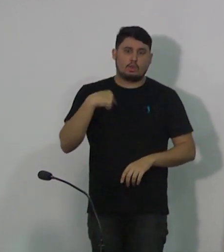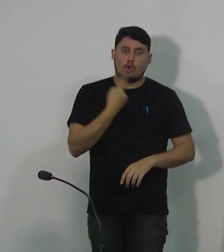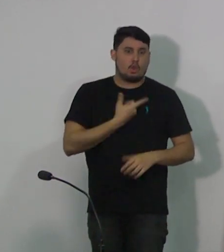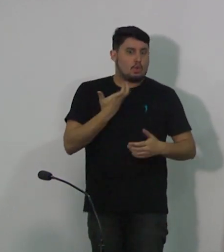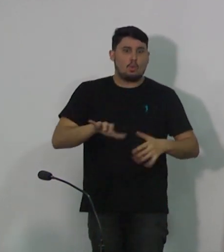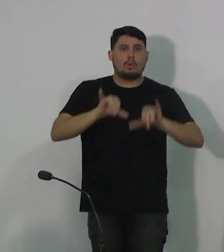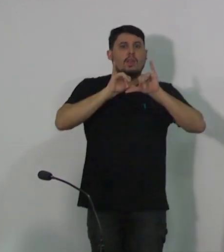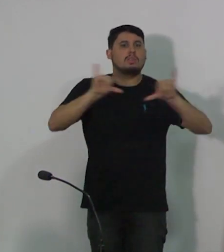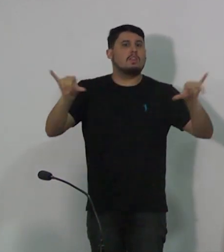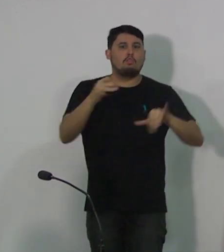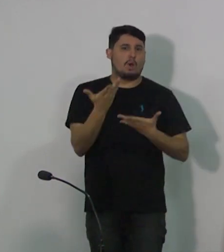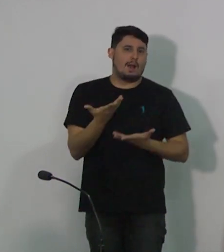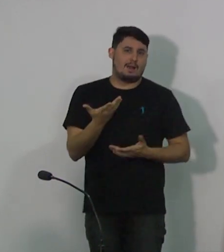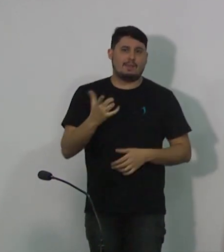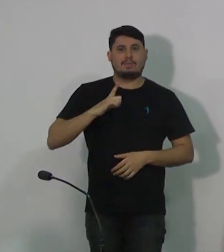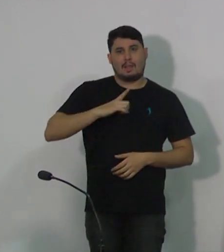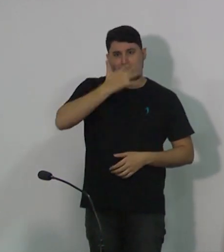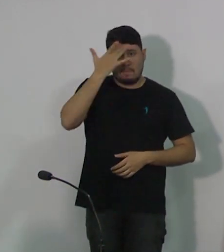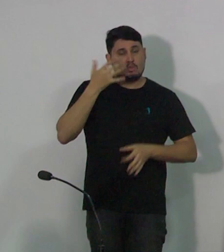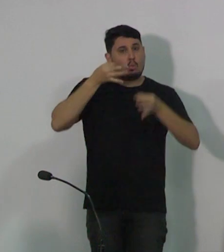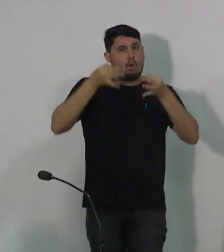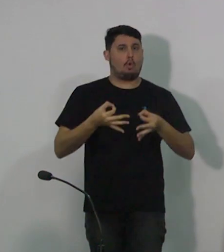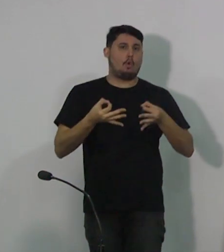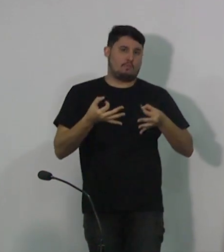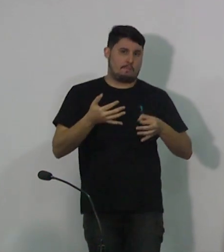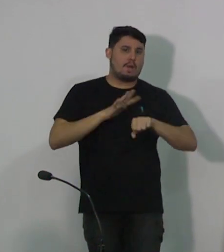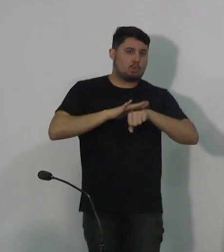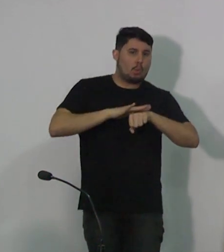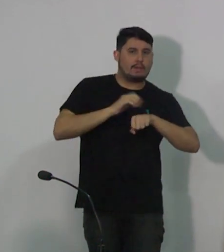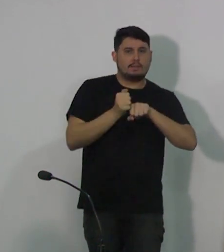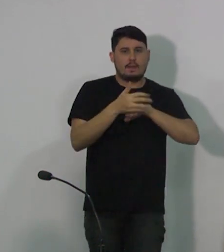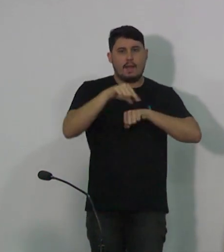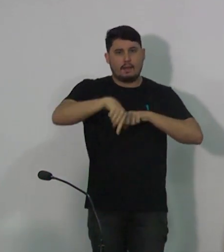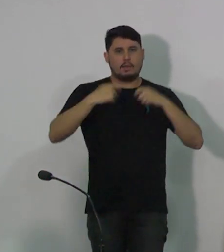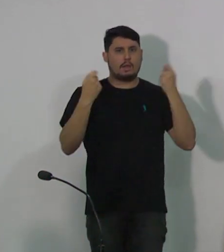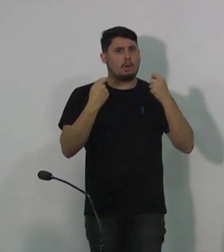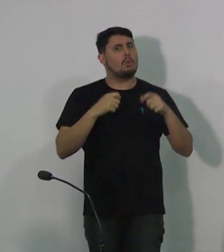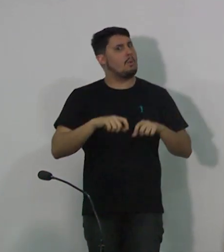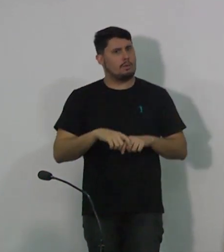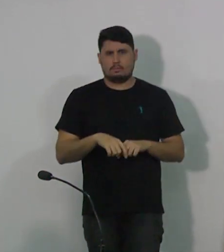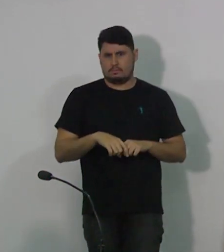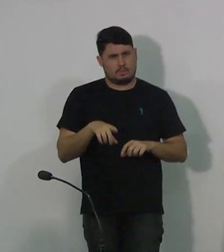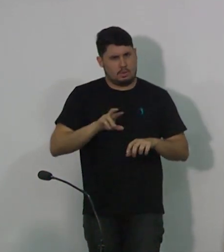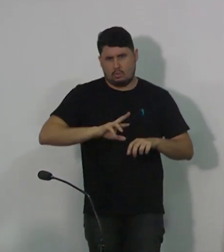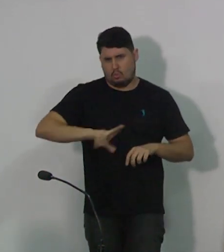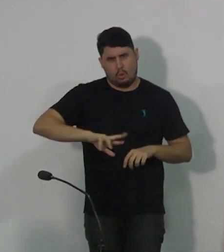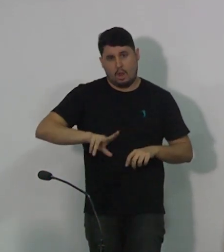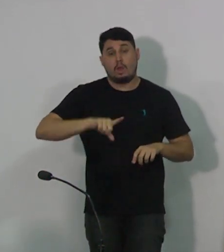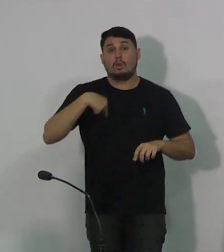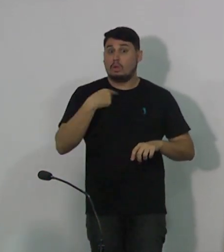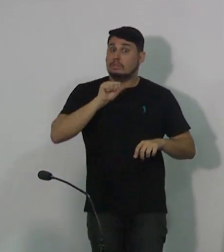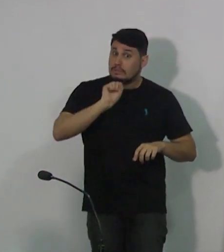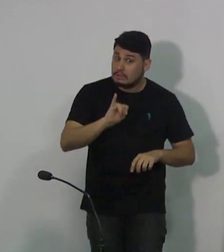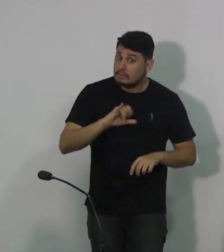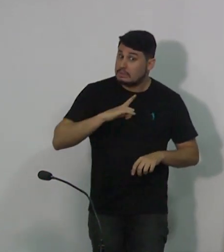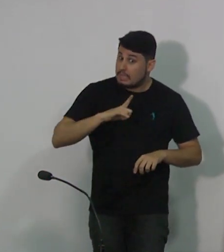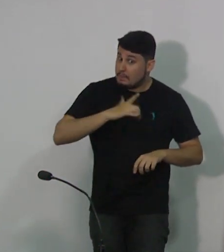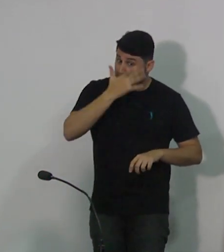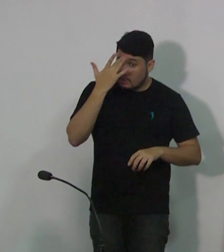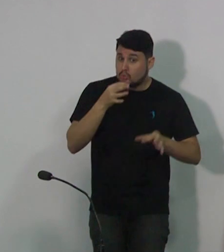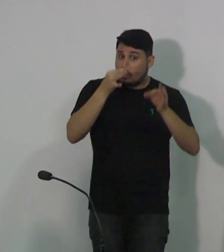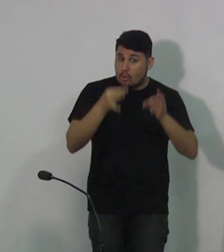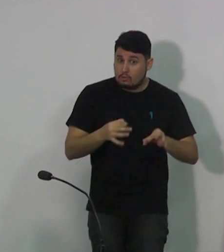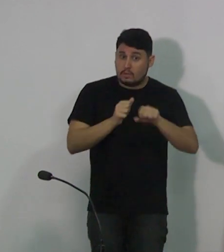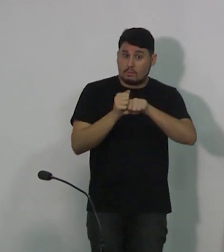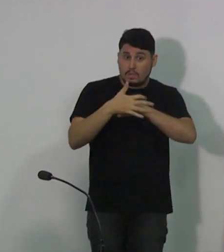as mesmas que a população tem. Então, todas as vezes que houver algum registro, que houver algum caso, os casos suspeitos a gente